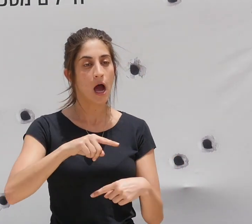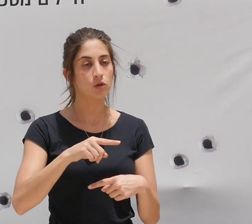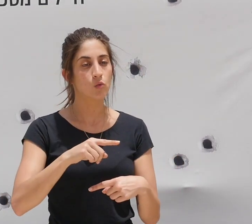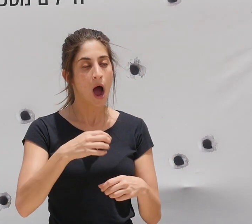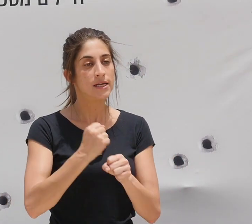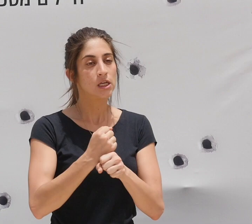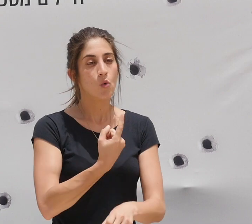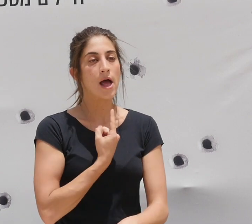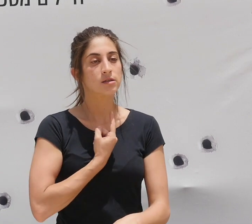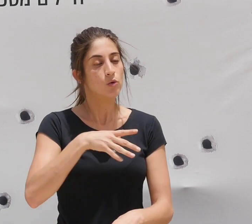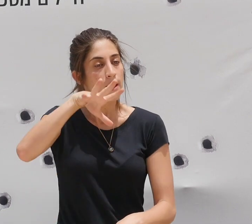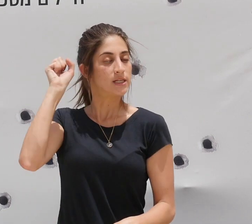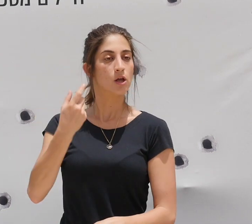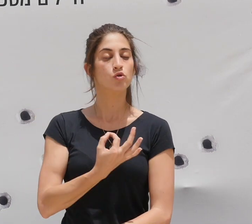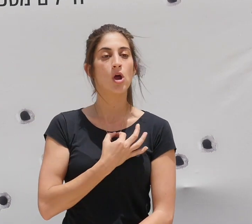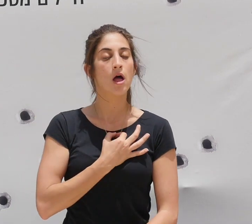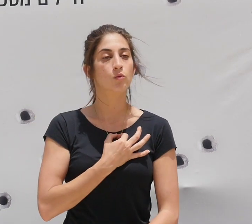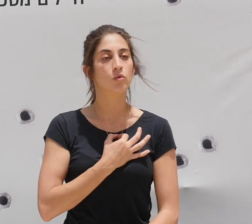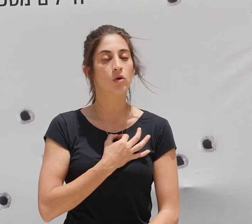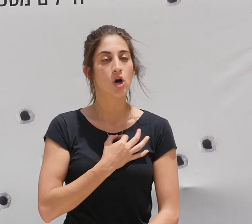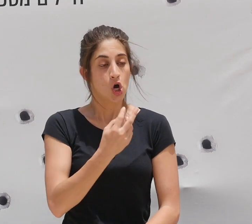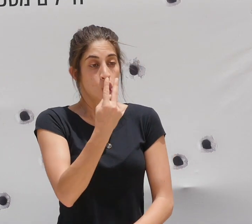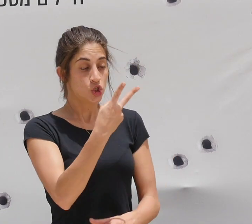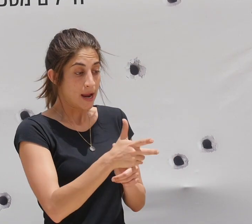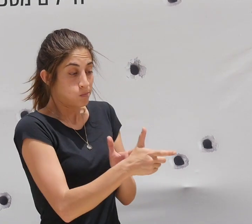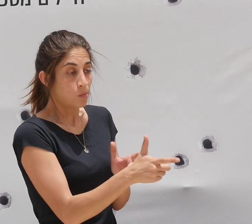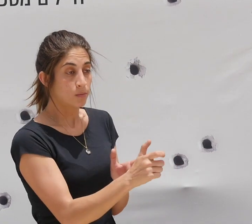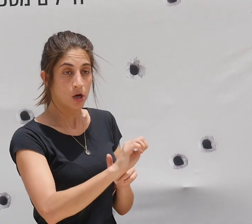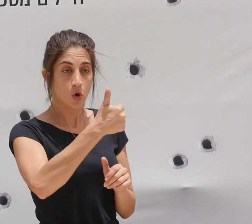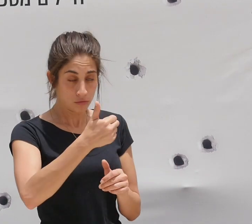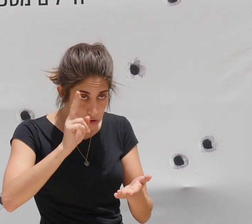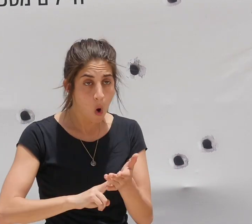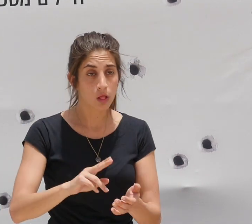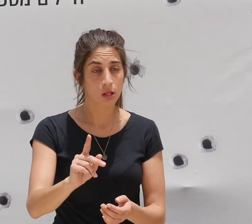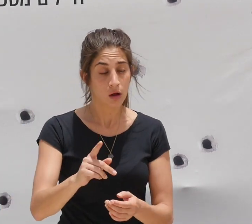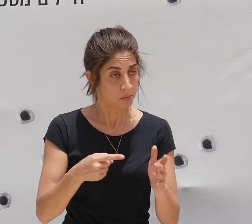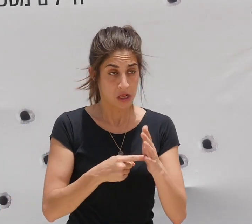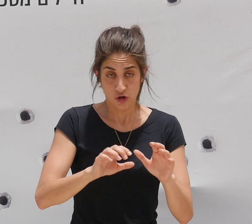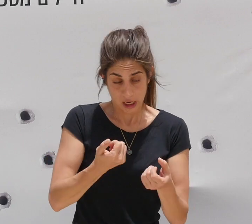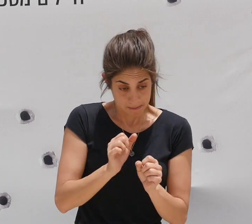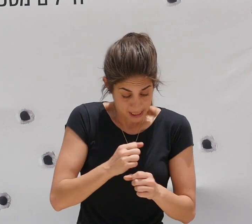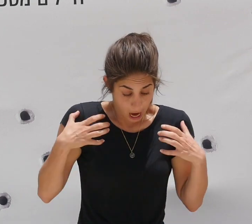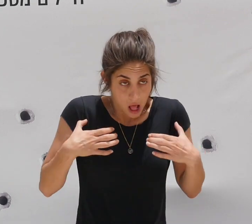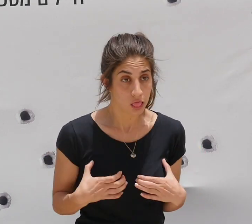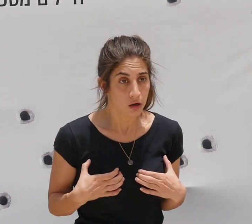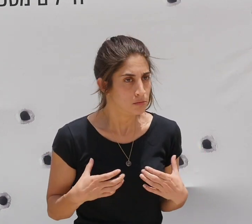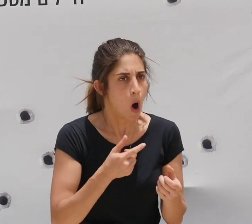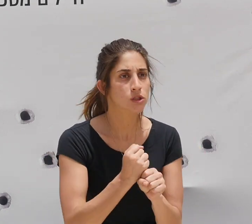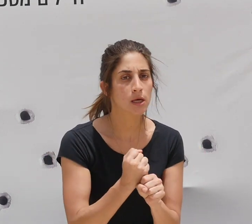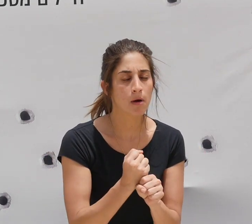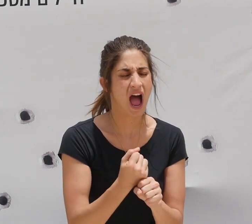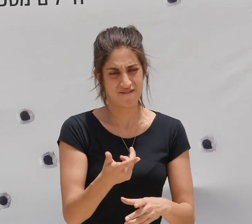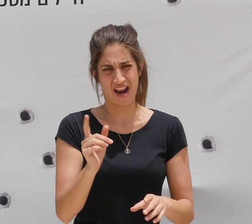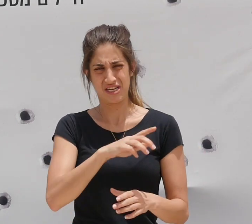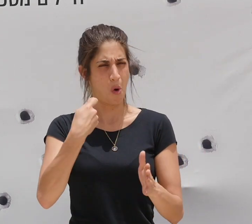עשינו לעצמנו את המסקנות שלנו. ששתי היריות הראשונות היו נכונות, כי אם היה לו מטען, מה היינו עושים? אבל אני